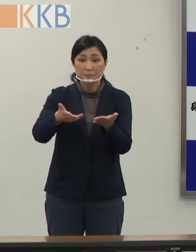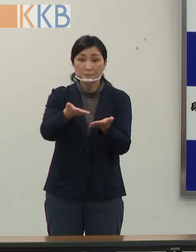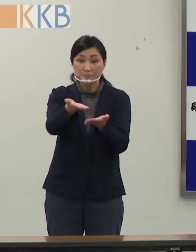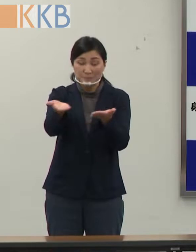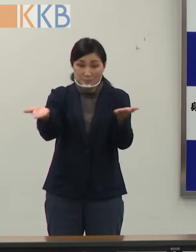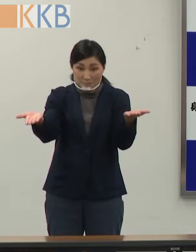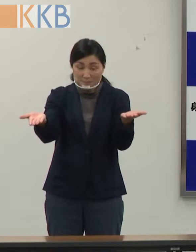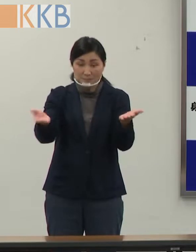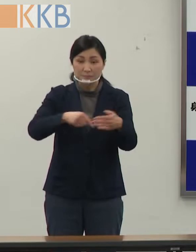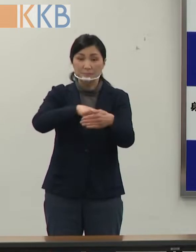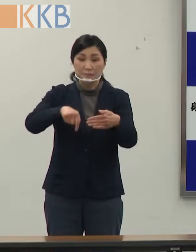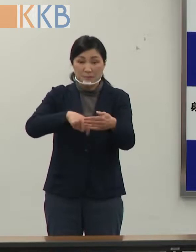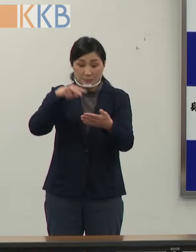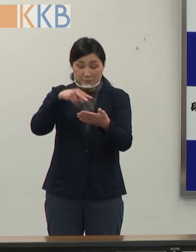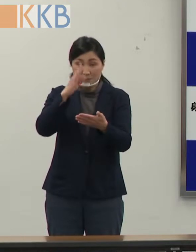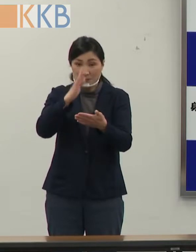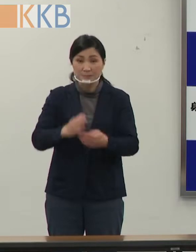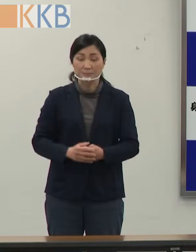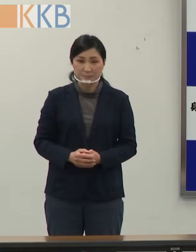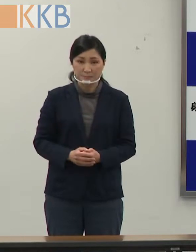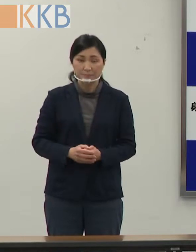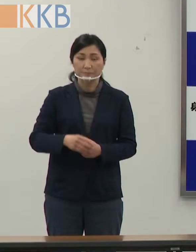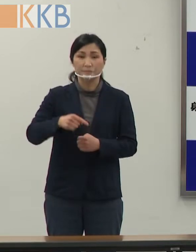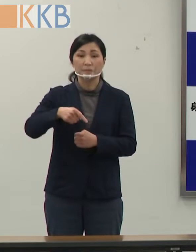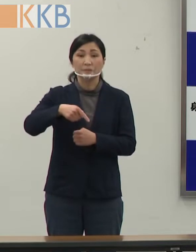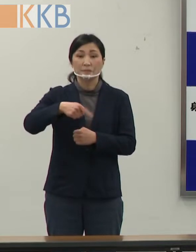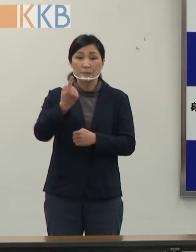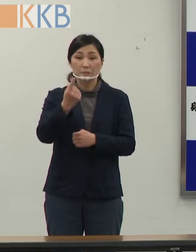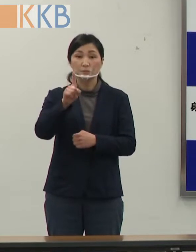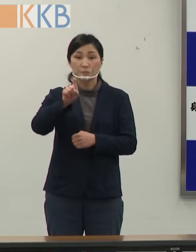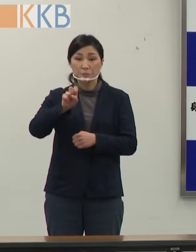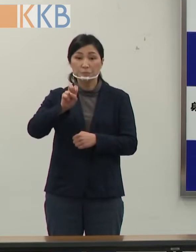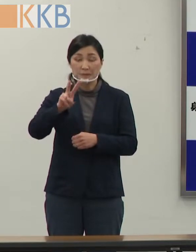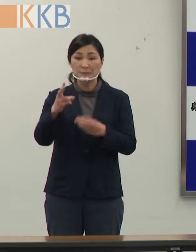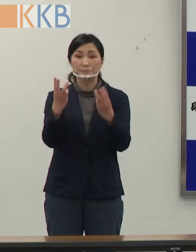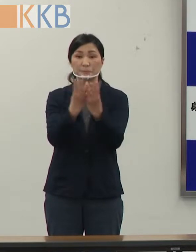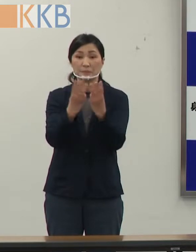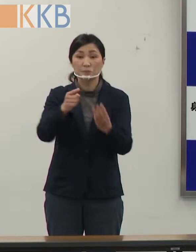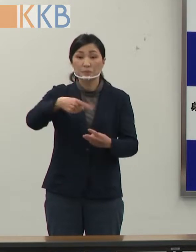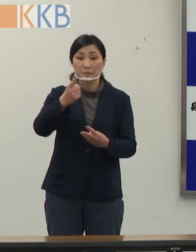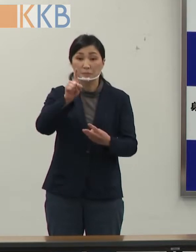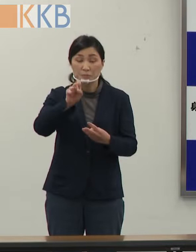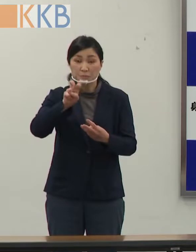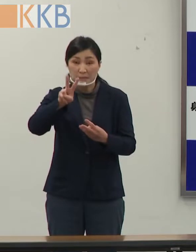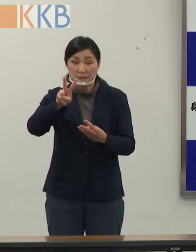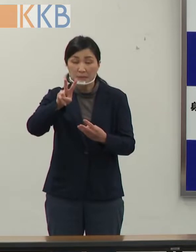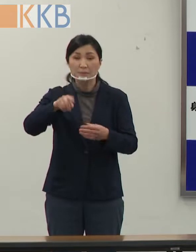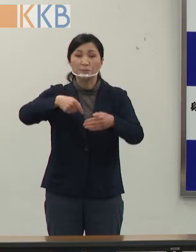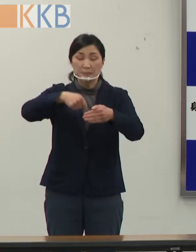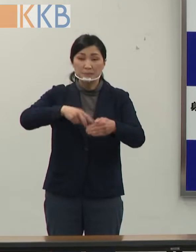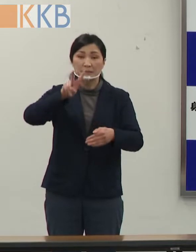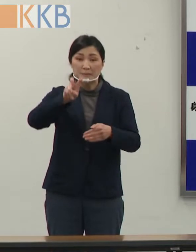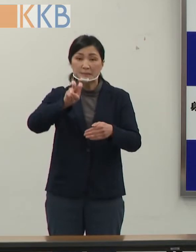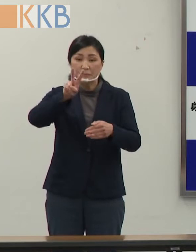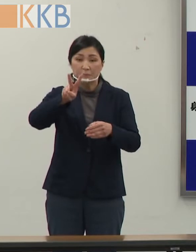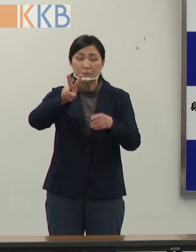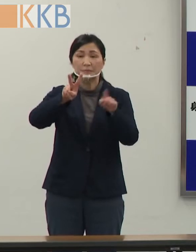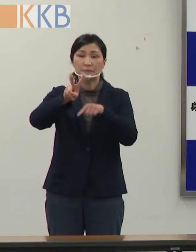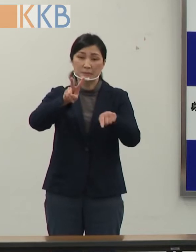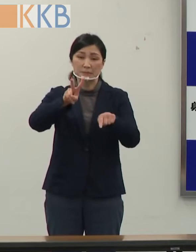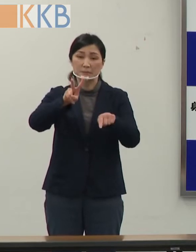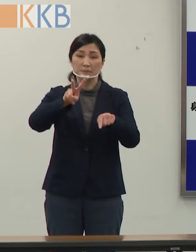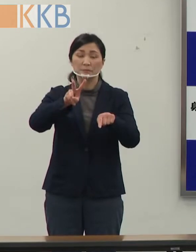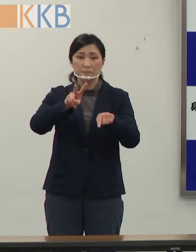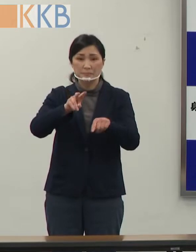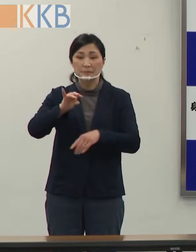ください。番号欄112の症例欄にあります22名につきましては、知名町内の児童施設に関